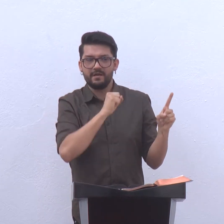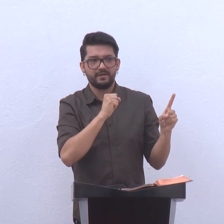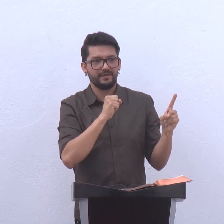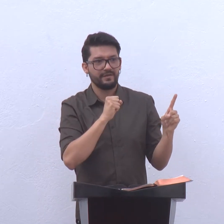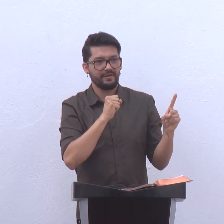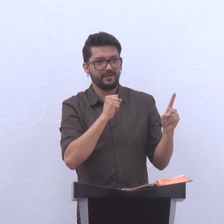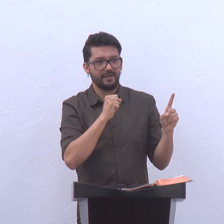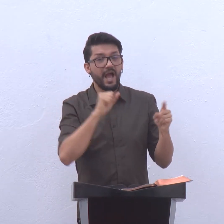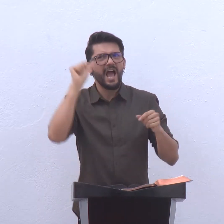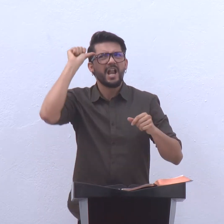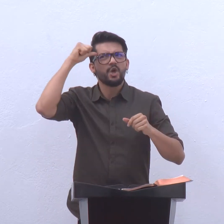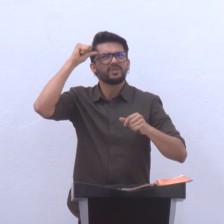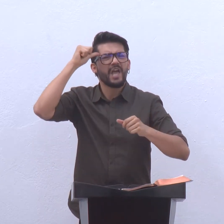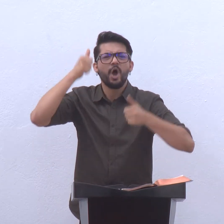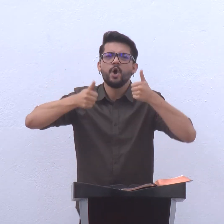declarando que Él es fuente de vida.